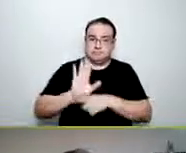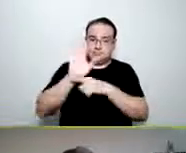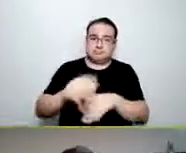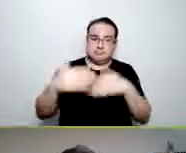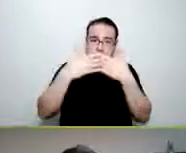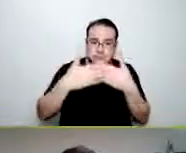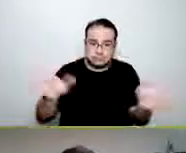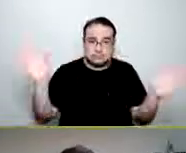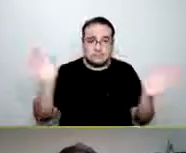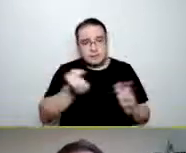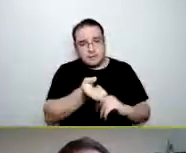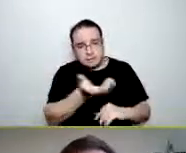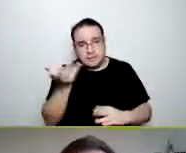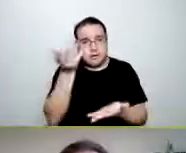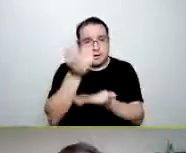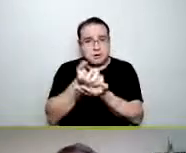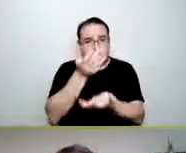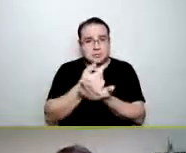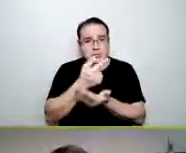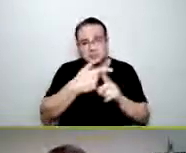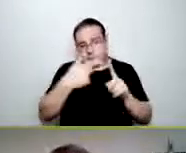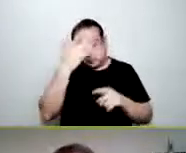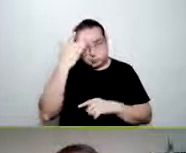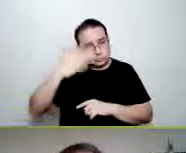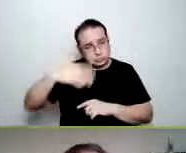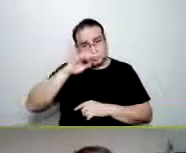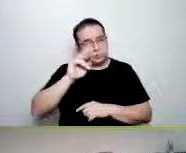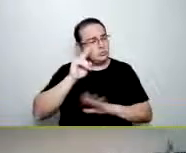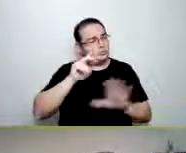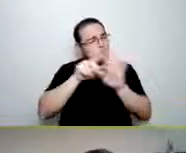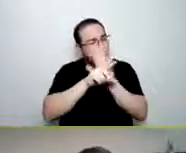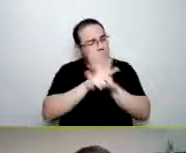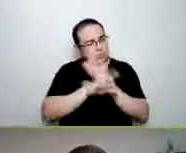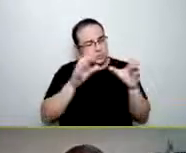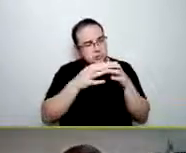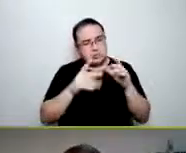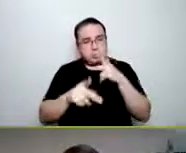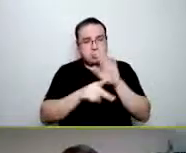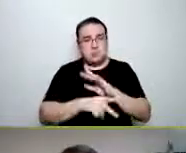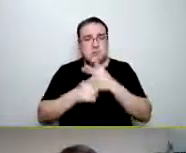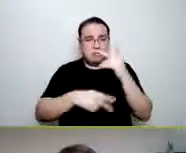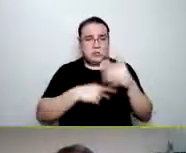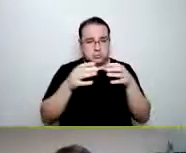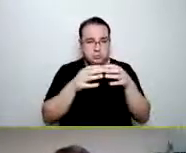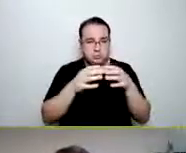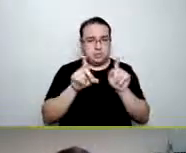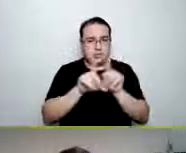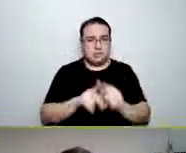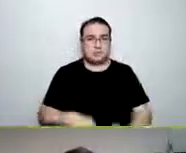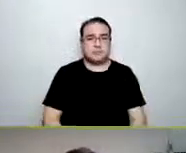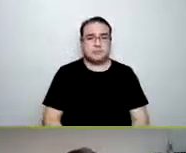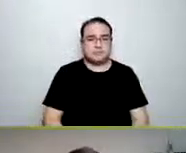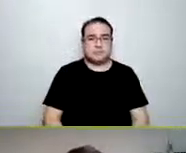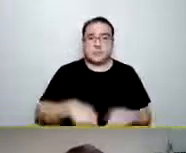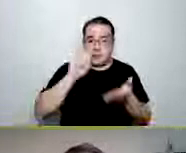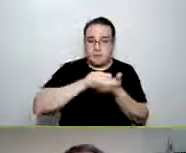essa riqueza das gravações para o público, outros pesquisadores e os próprios falantes e seus descendentes. Dá para